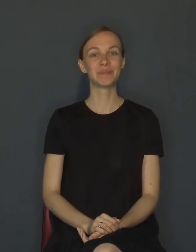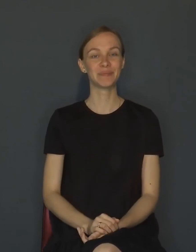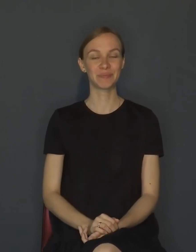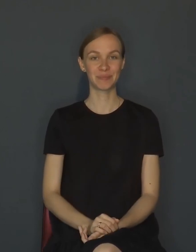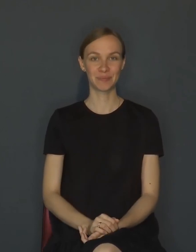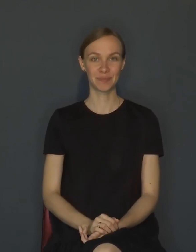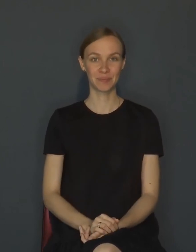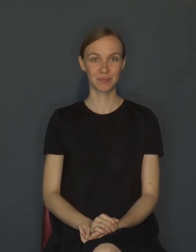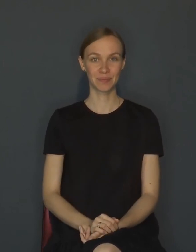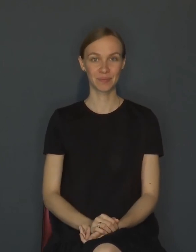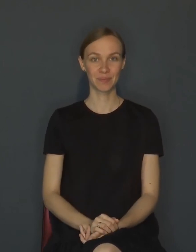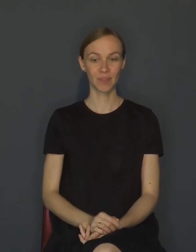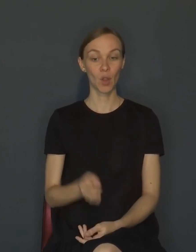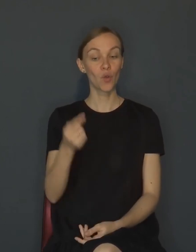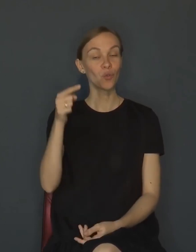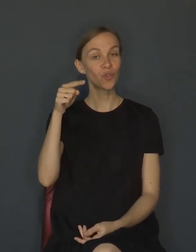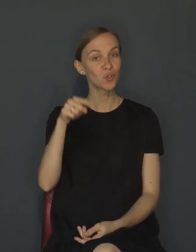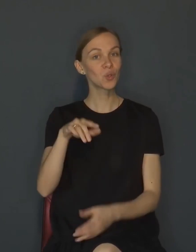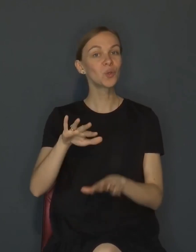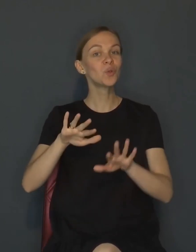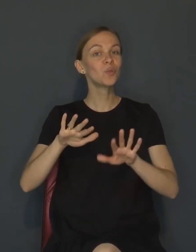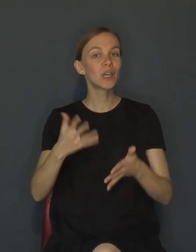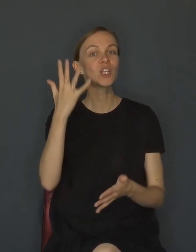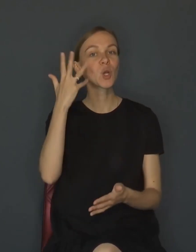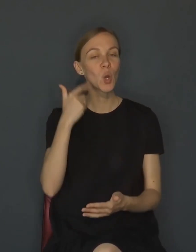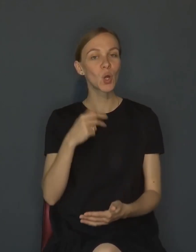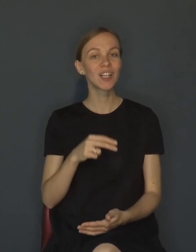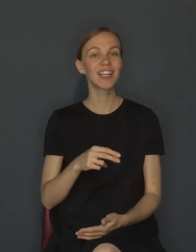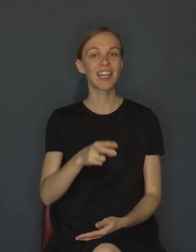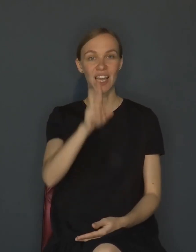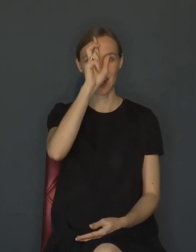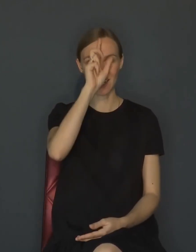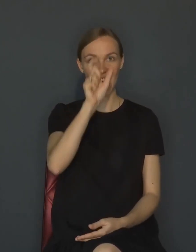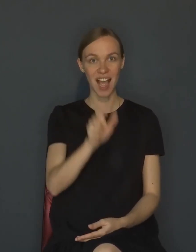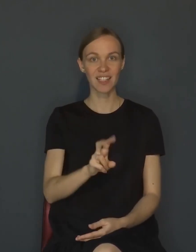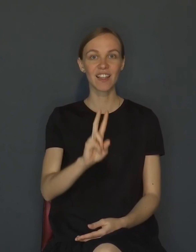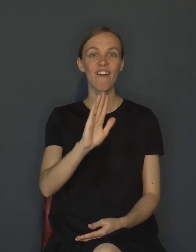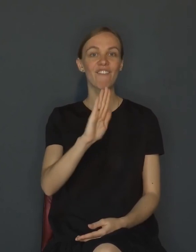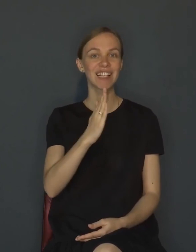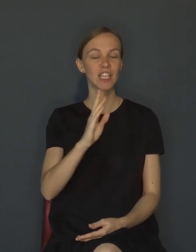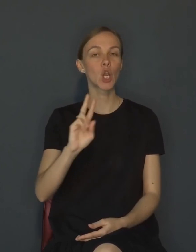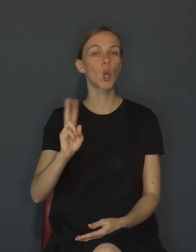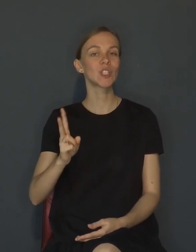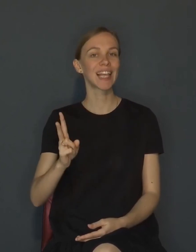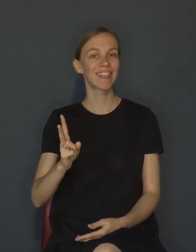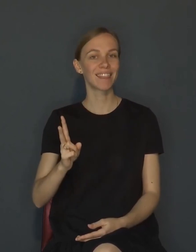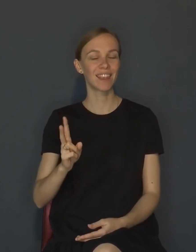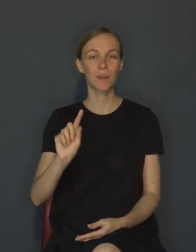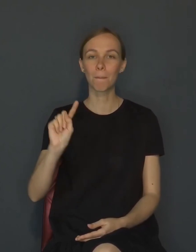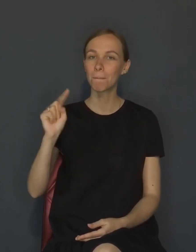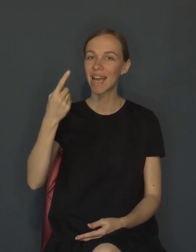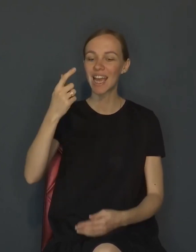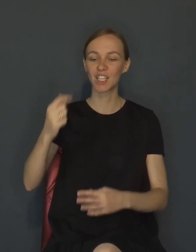У ту мить, коли князь Василь Костянтин першим підняв келиха за здоров'я